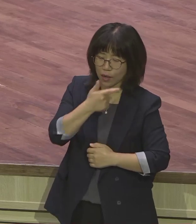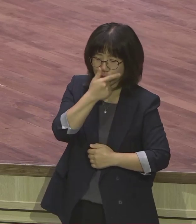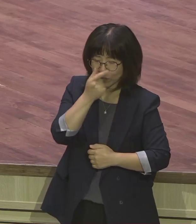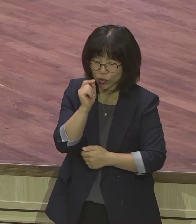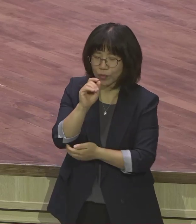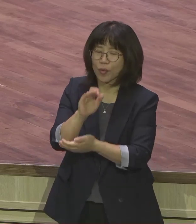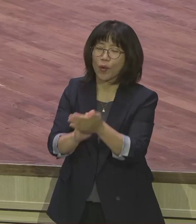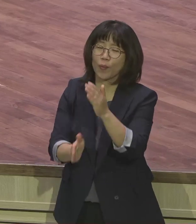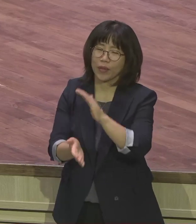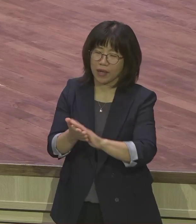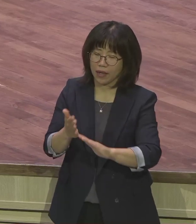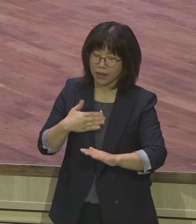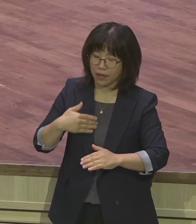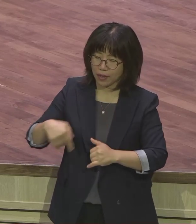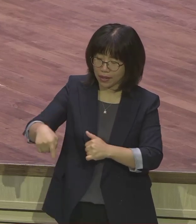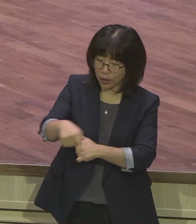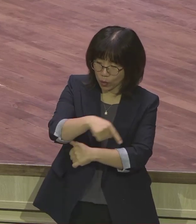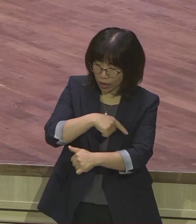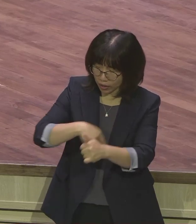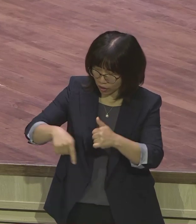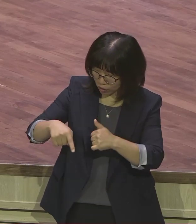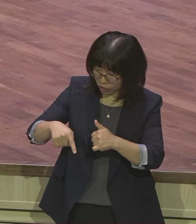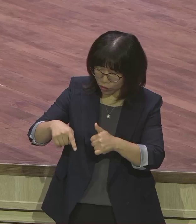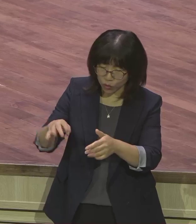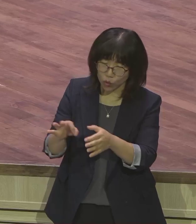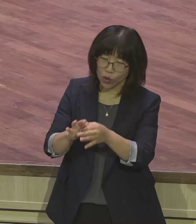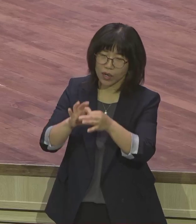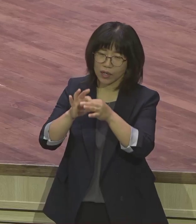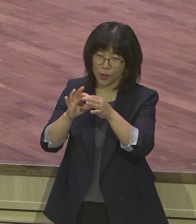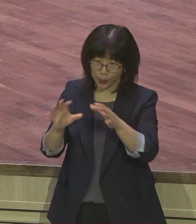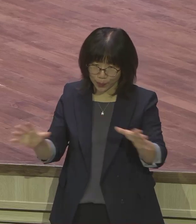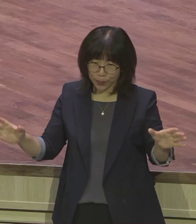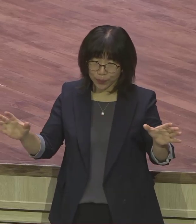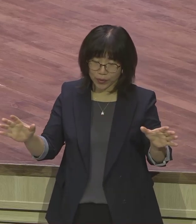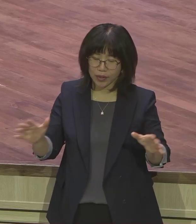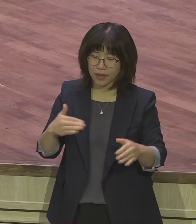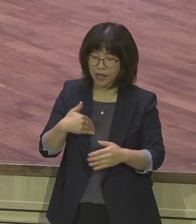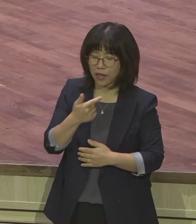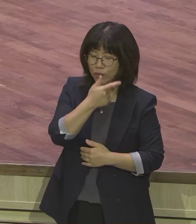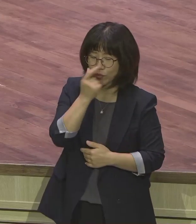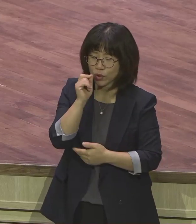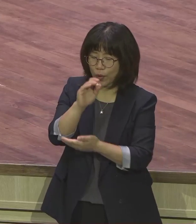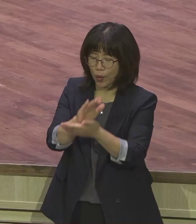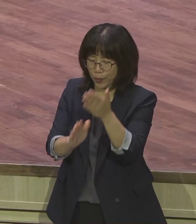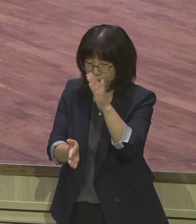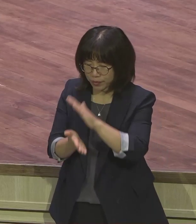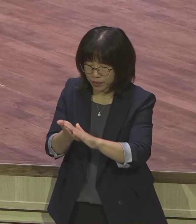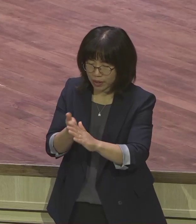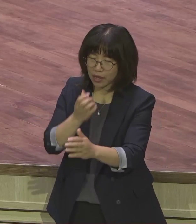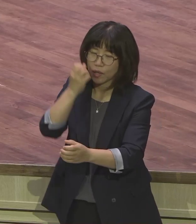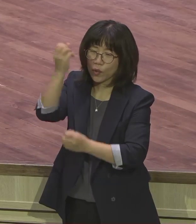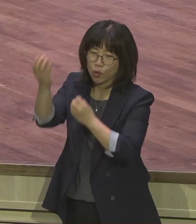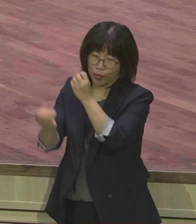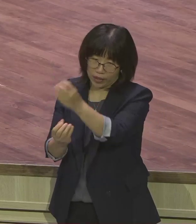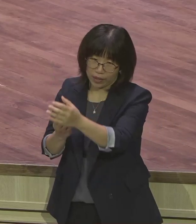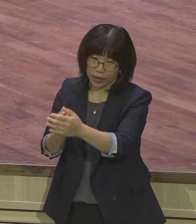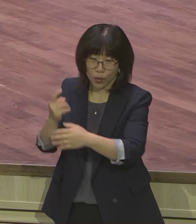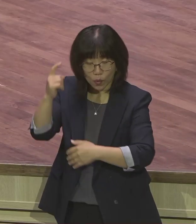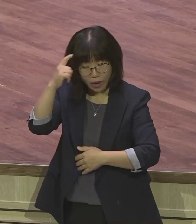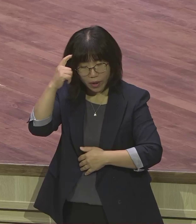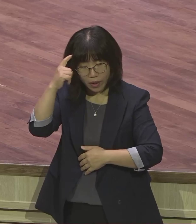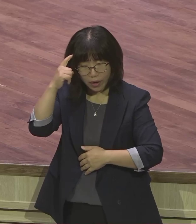모든 것 다 어마어마한 문제들 많지만 내게 부족함이 없으리오다 왜냐